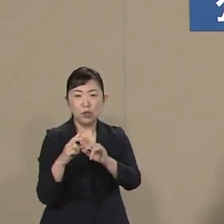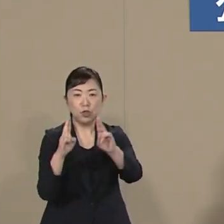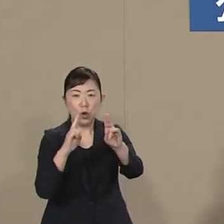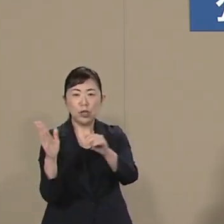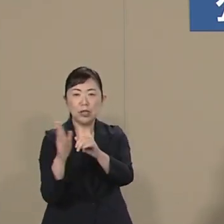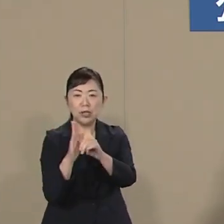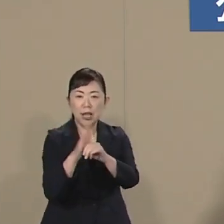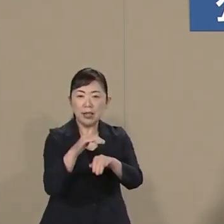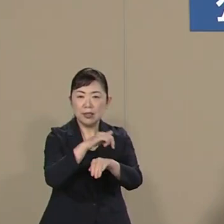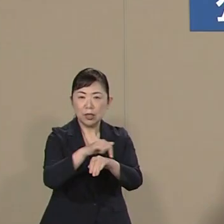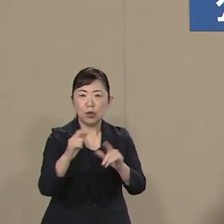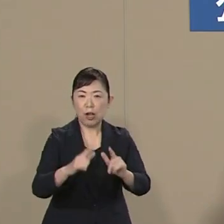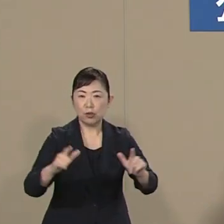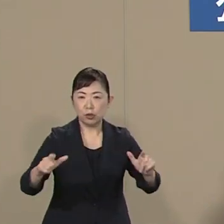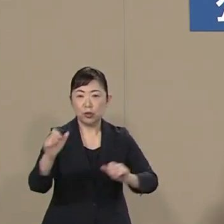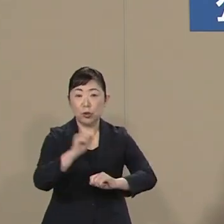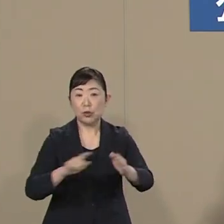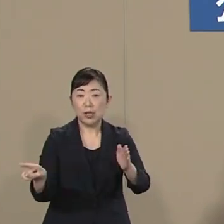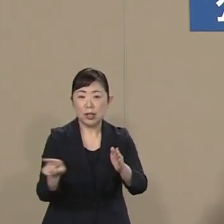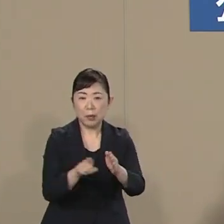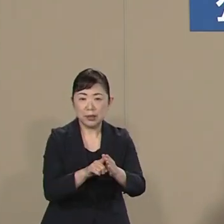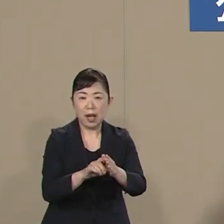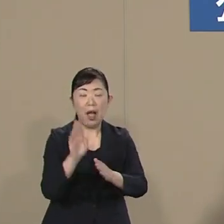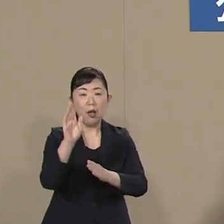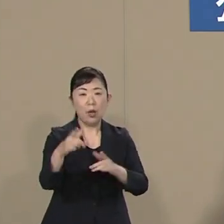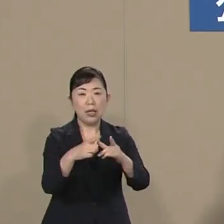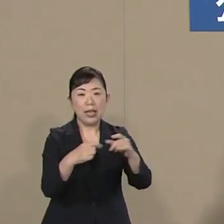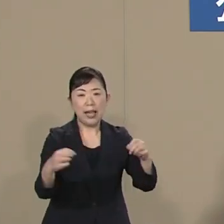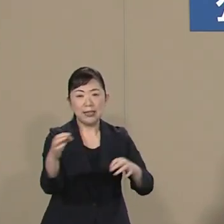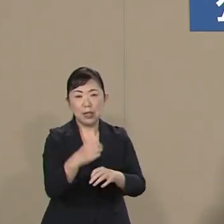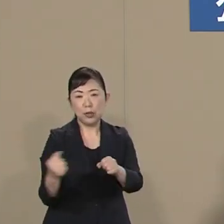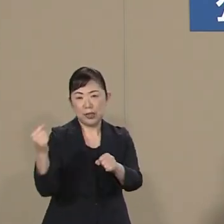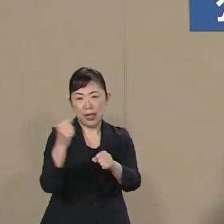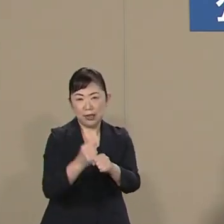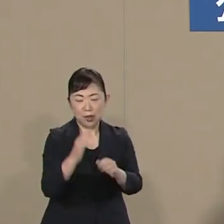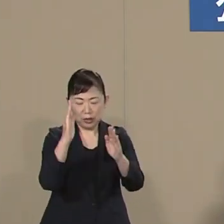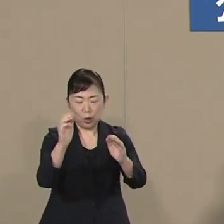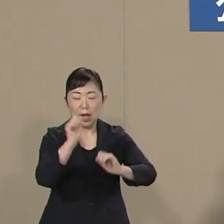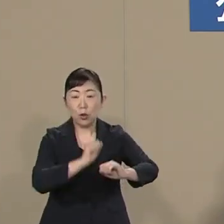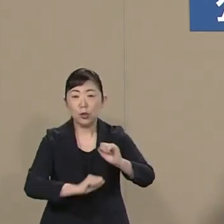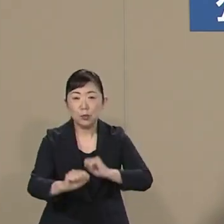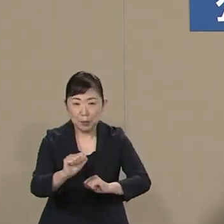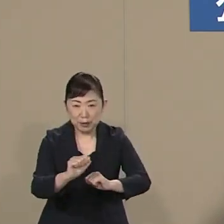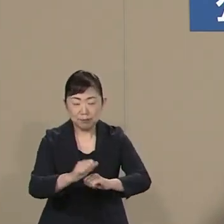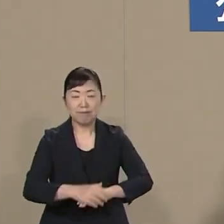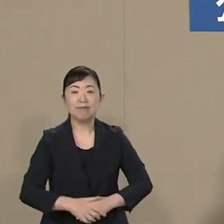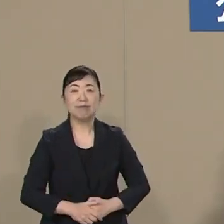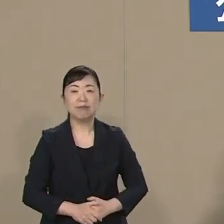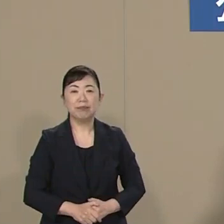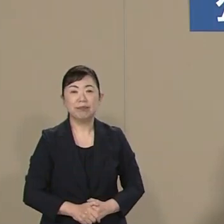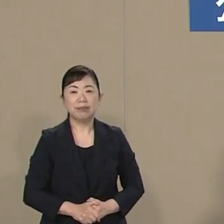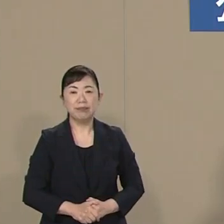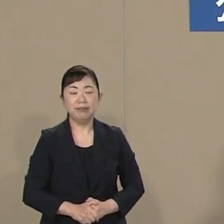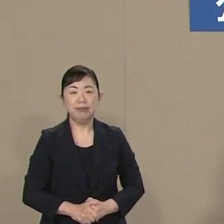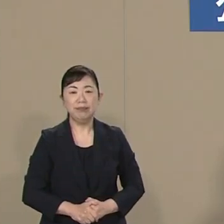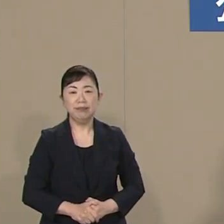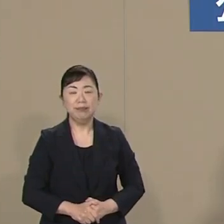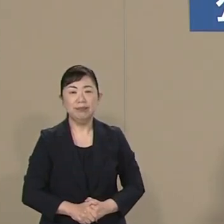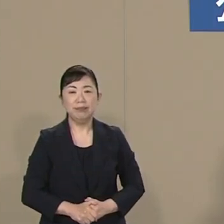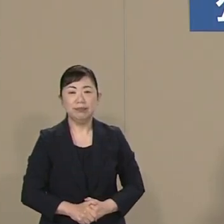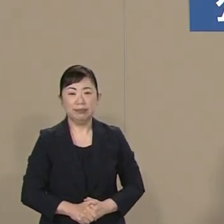支援策の拡充に取り組みましたこれからも日本経済の再生に全力で取り組みます